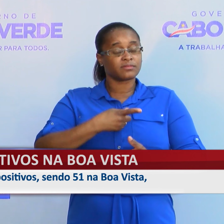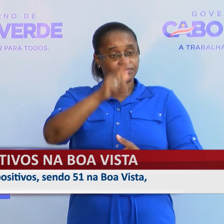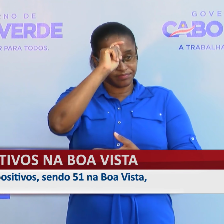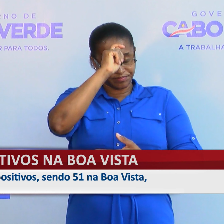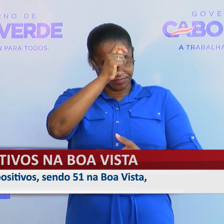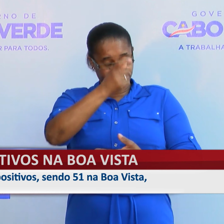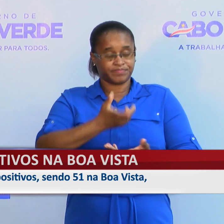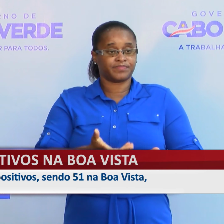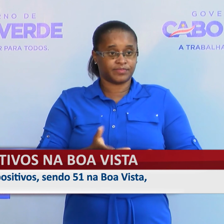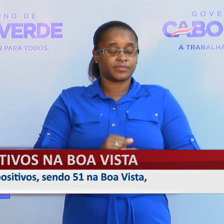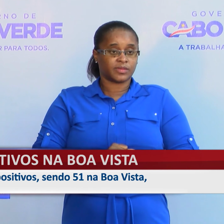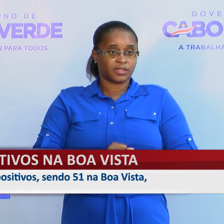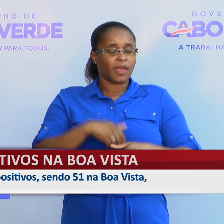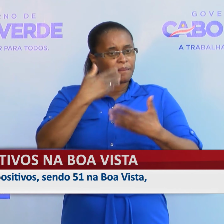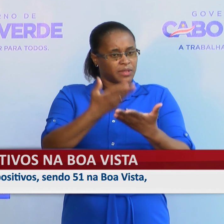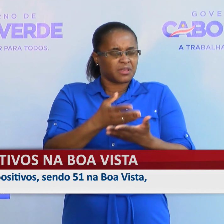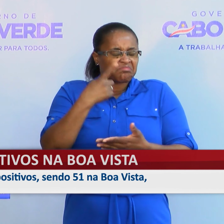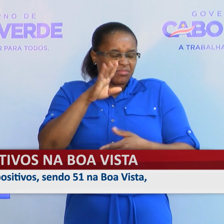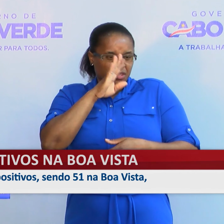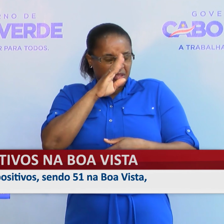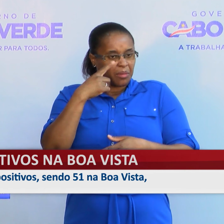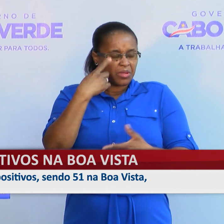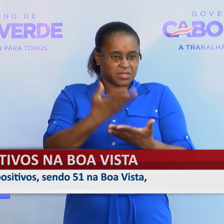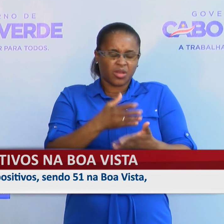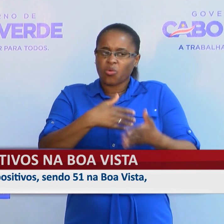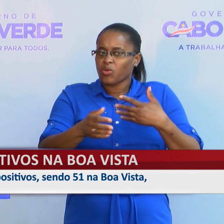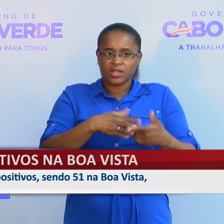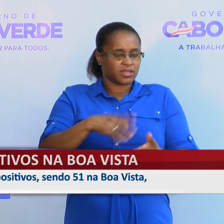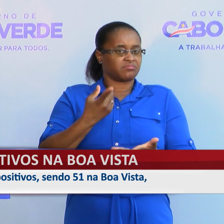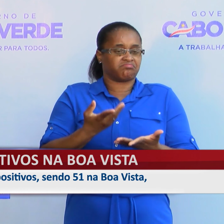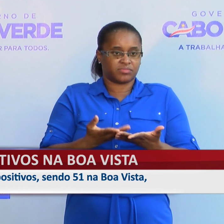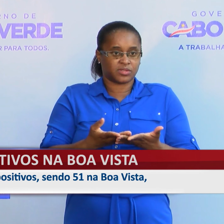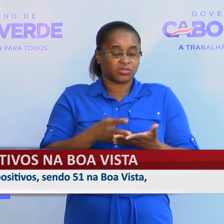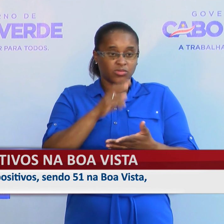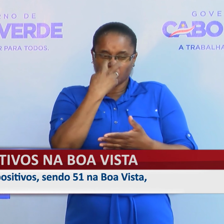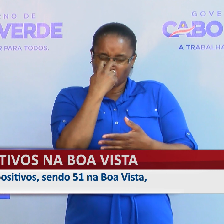cumpridas e, aparecendo qualquer caso, o suspeito será de imediato investigado.